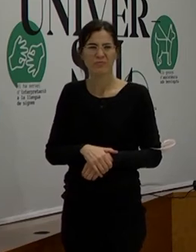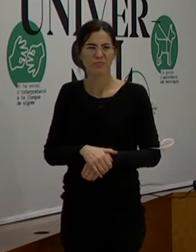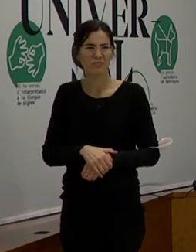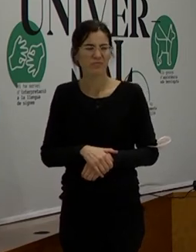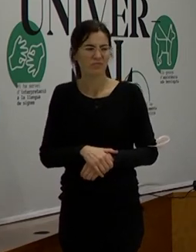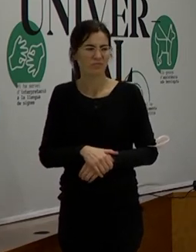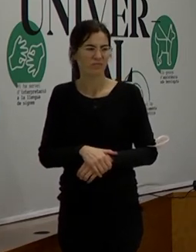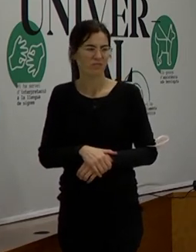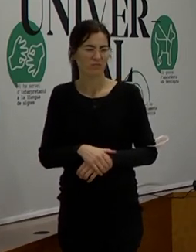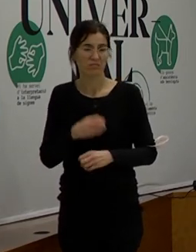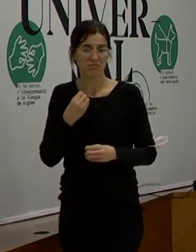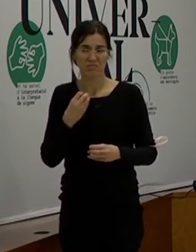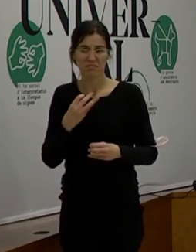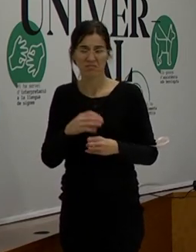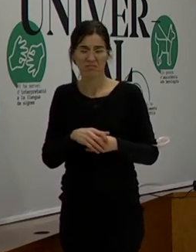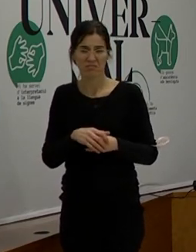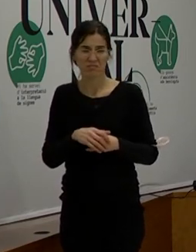Bueno, molt bé.